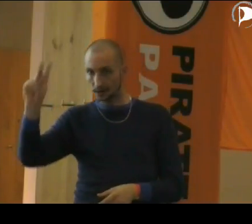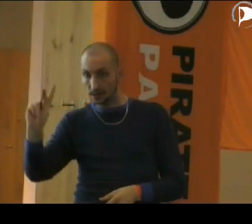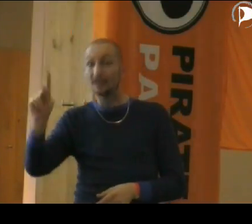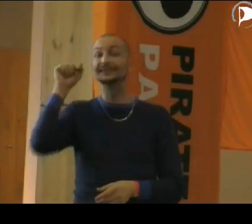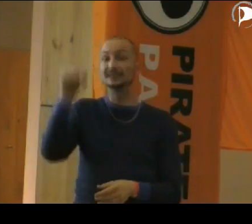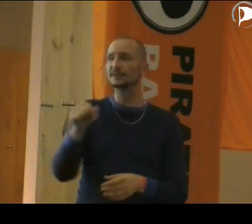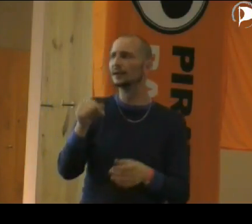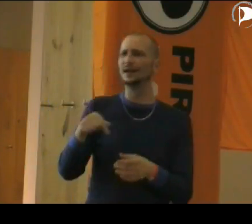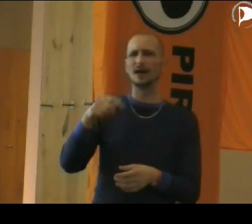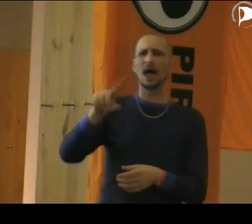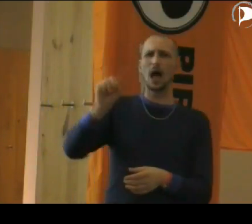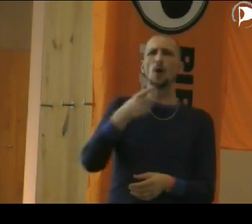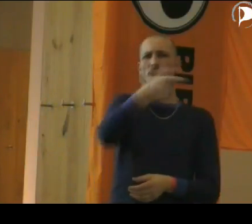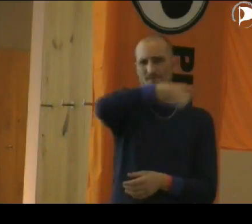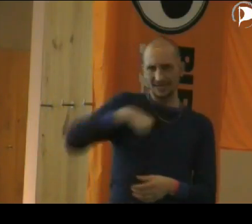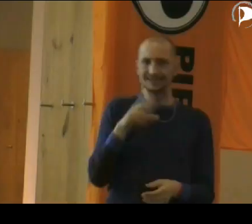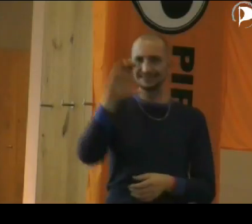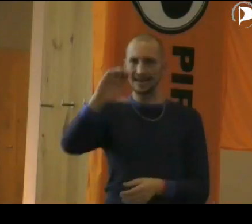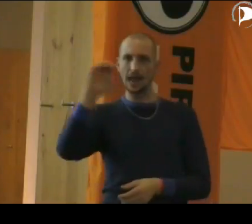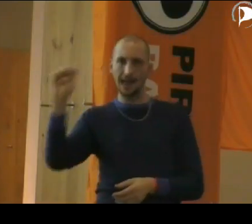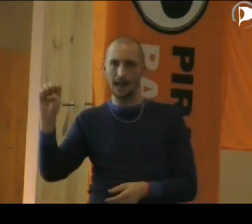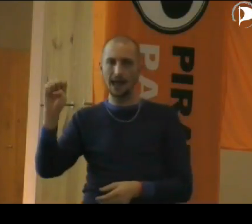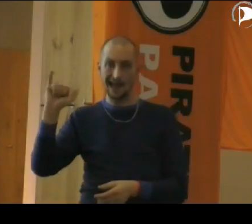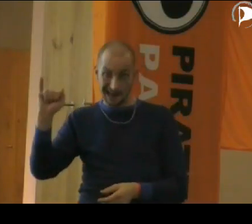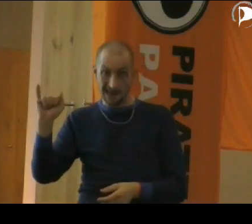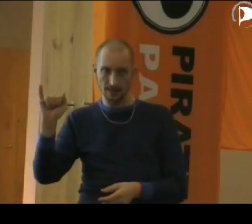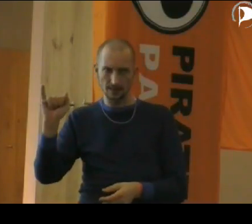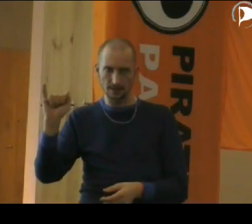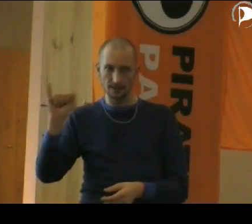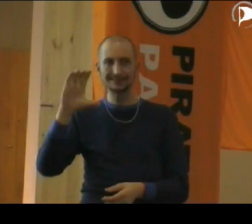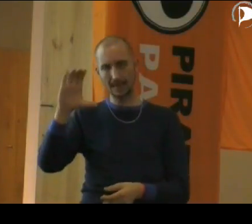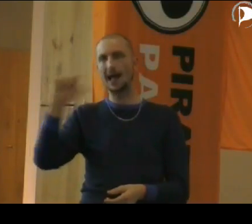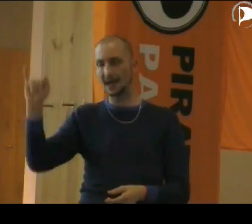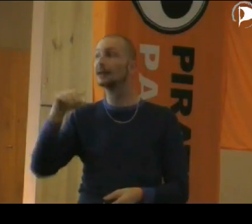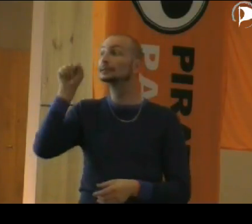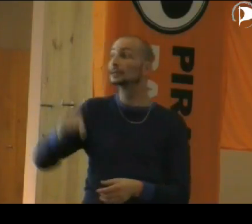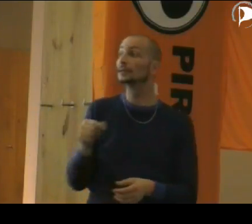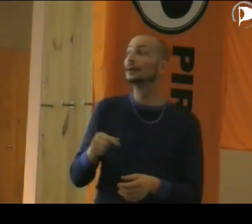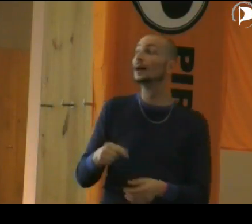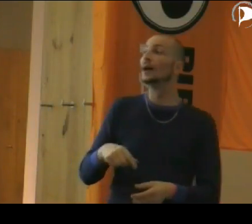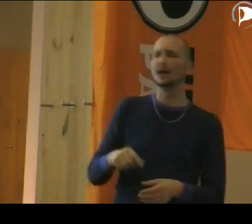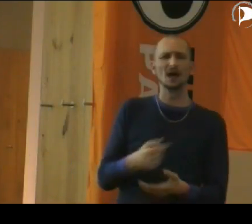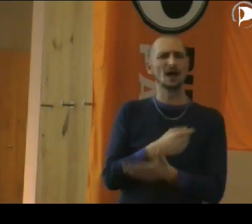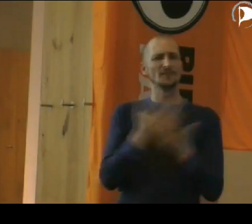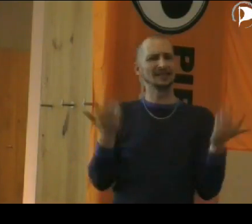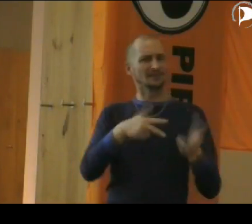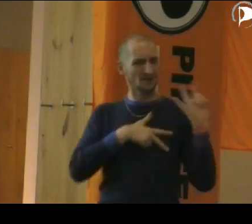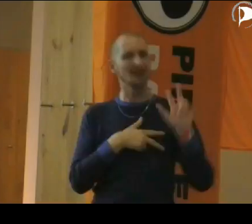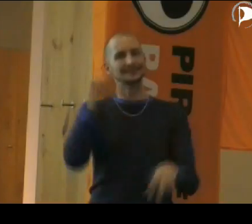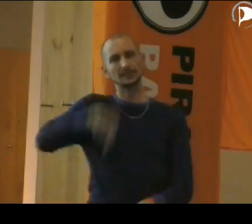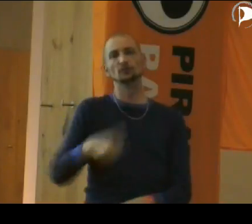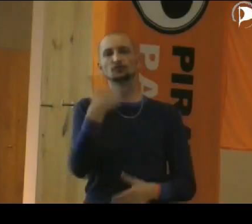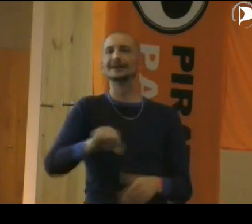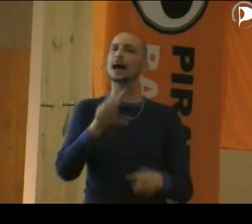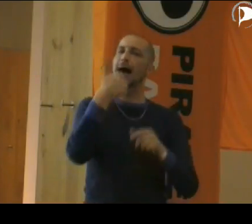ziel ist die 1 jede glieder und bastelt sich sein eigenes logo zu recht ganz ehrlich ist ist das scheiße wir haben